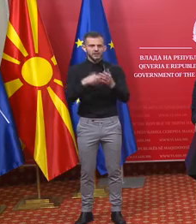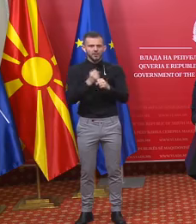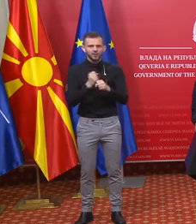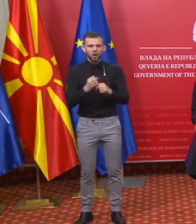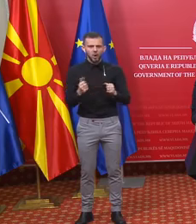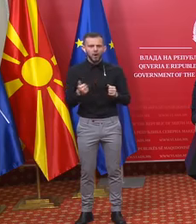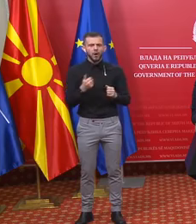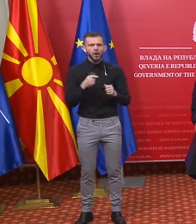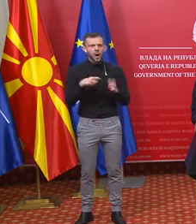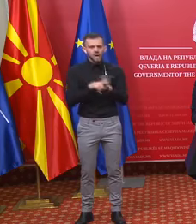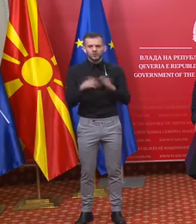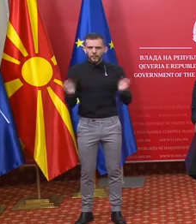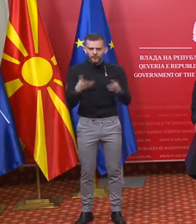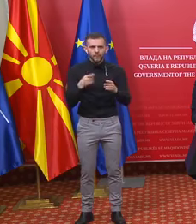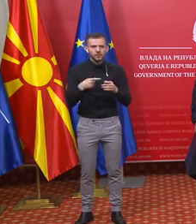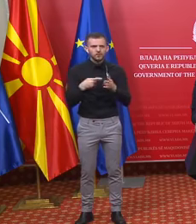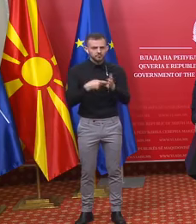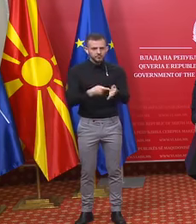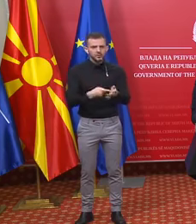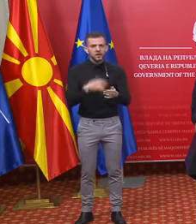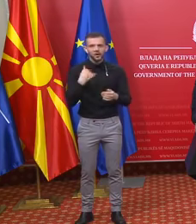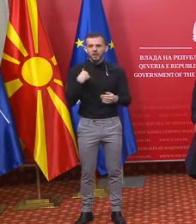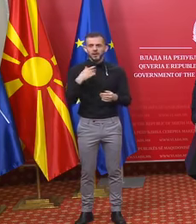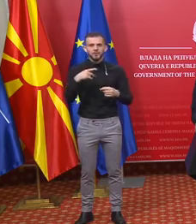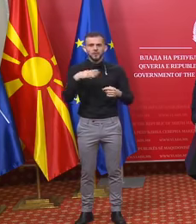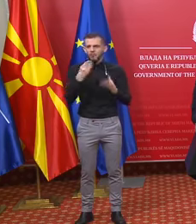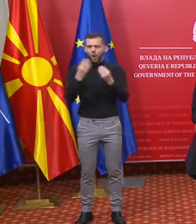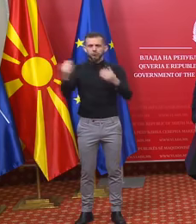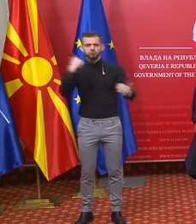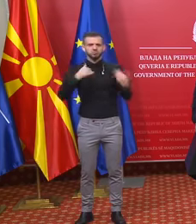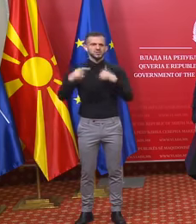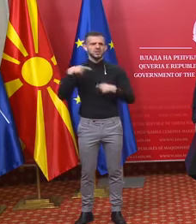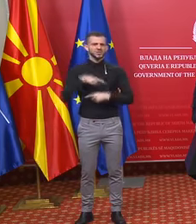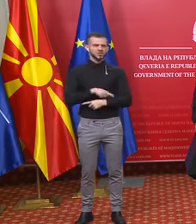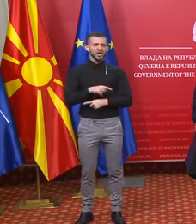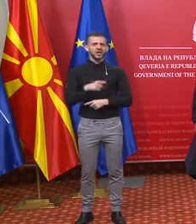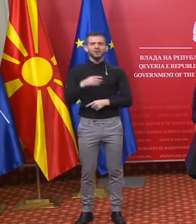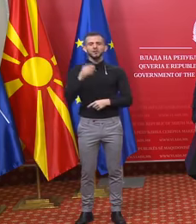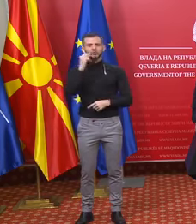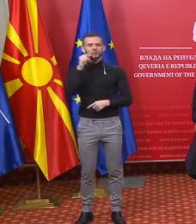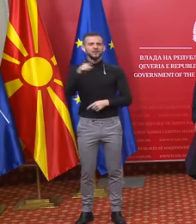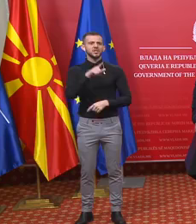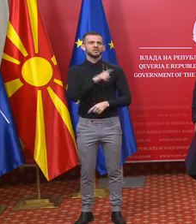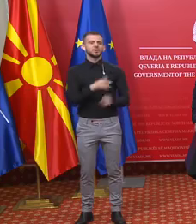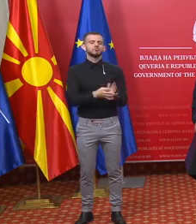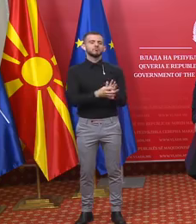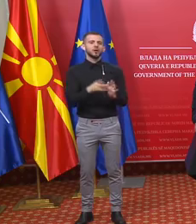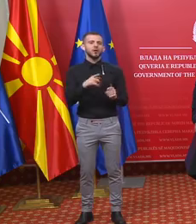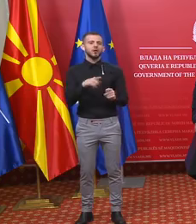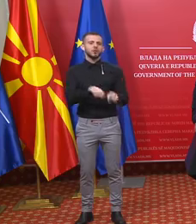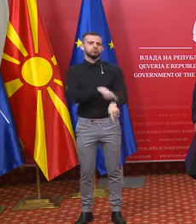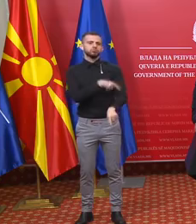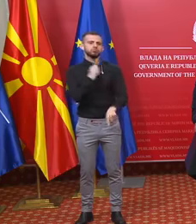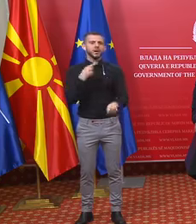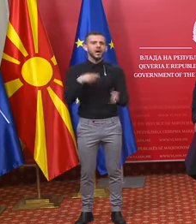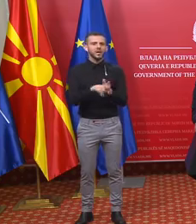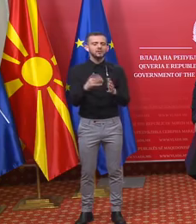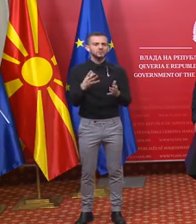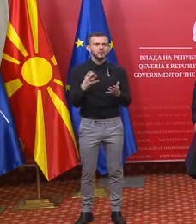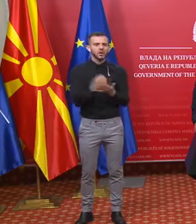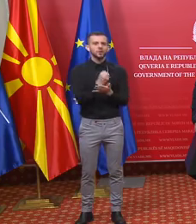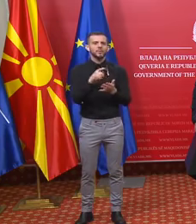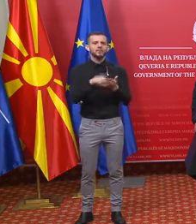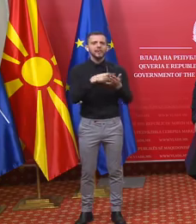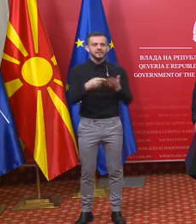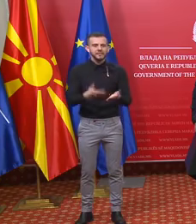забрза резултатите. До нас стигнуваат многу поплаки дека многу се чека на резултати по земјениот бриз. За колку време би се